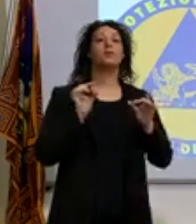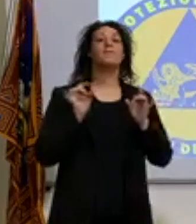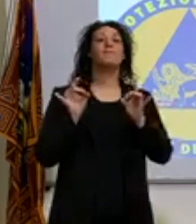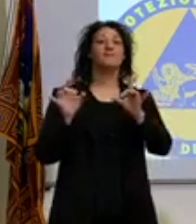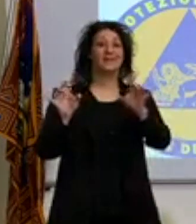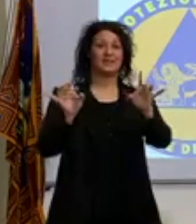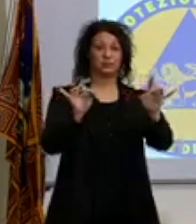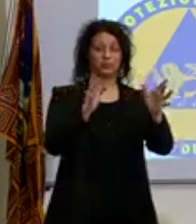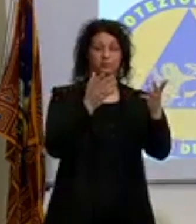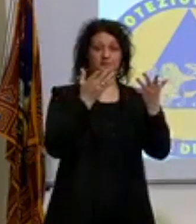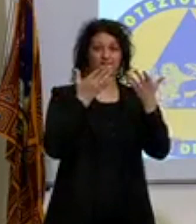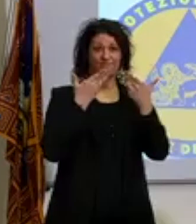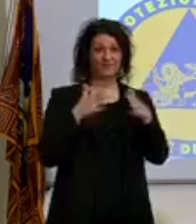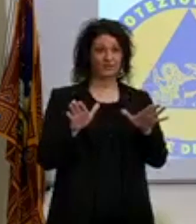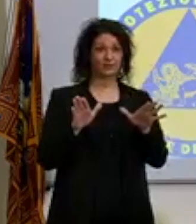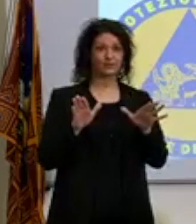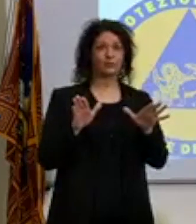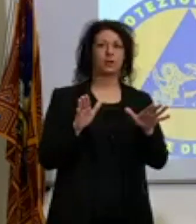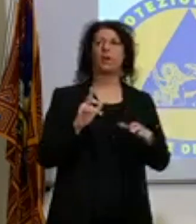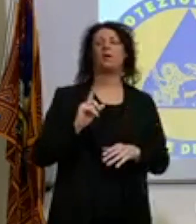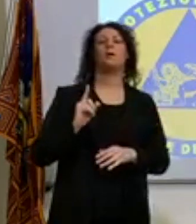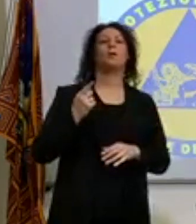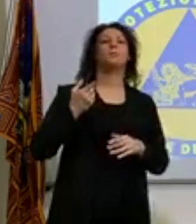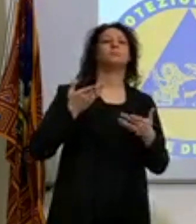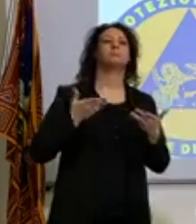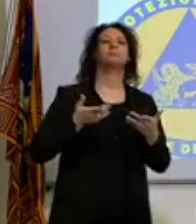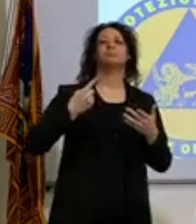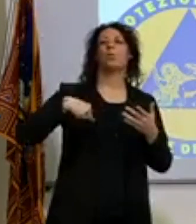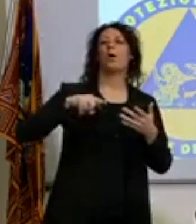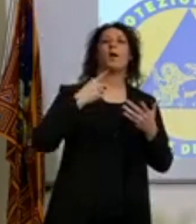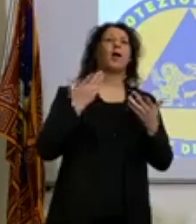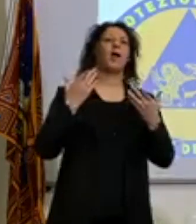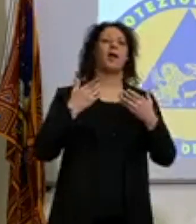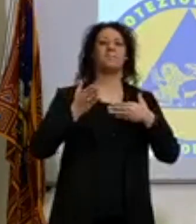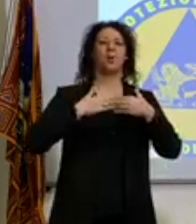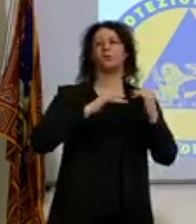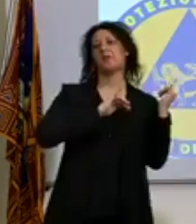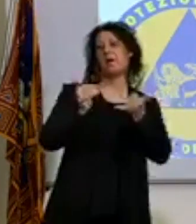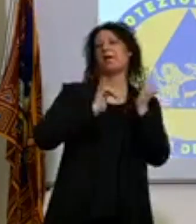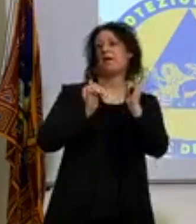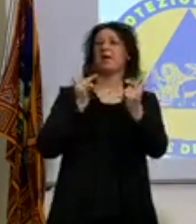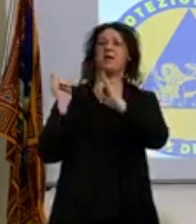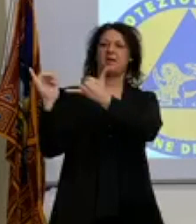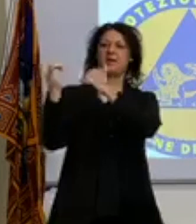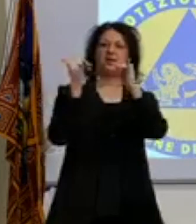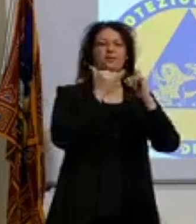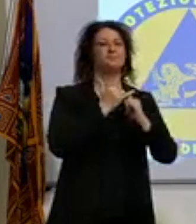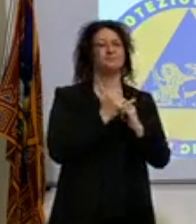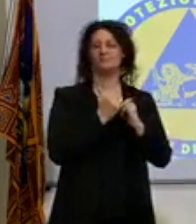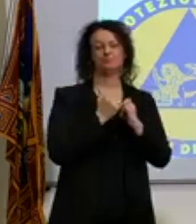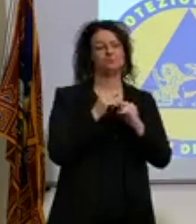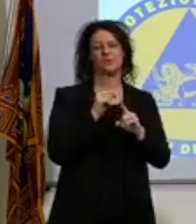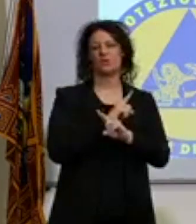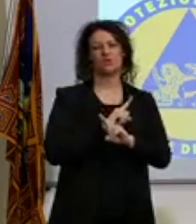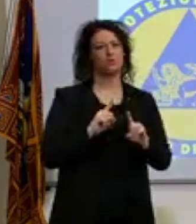che si aprono le porte e le finestre e poi facciamo 10 giorni di movida per recuperare il mese e mezzo, non sarà così.